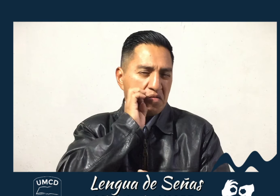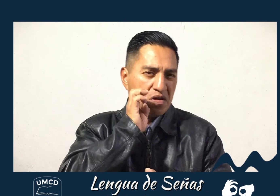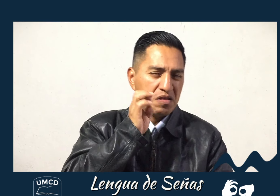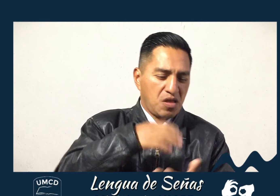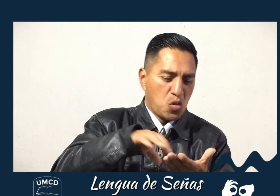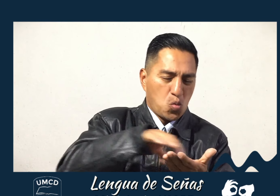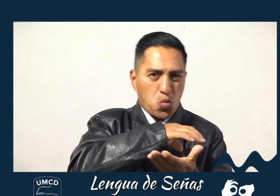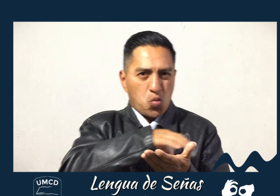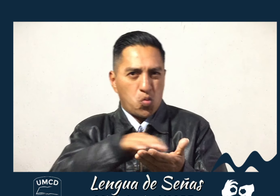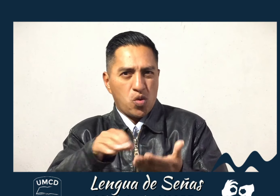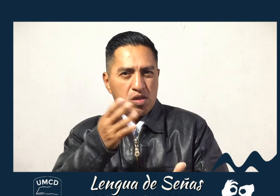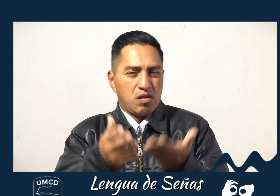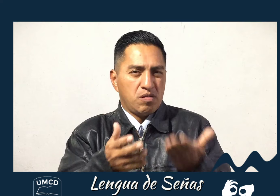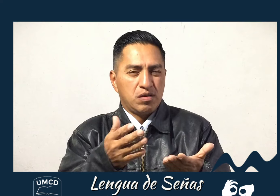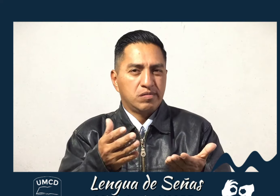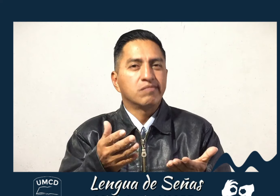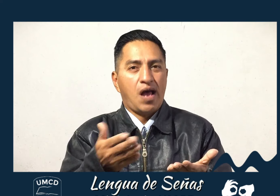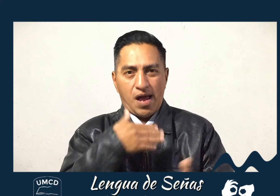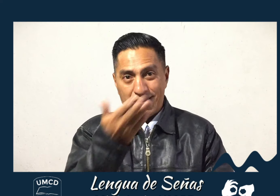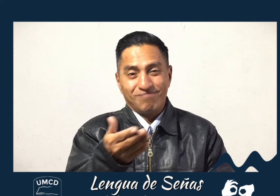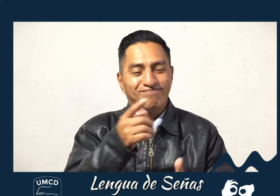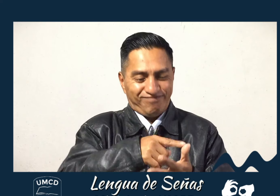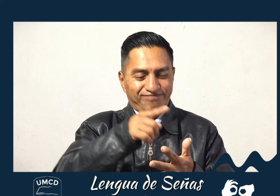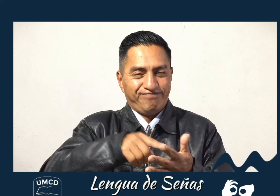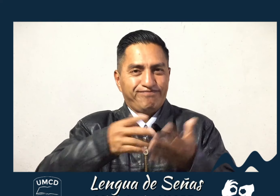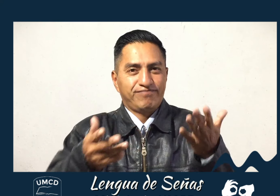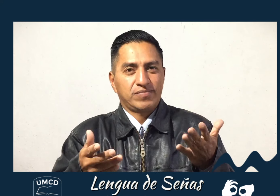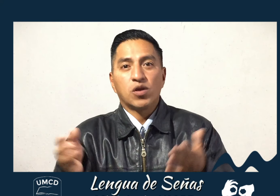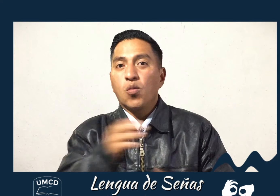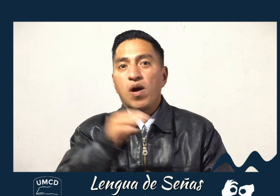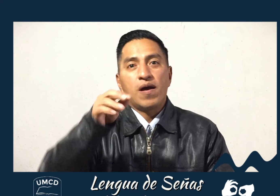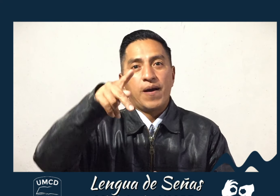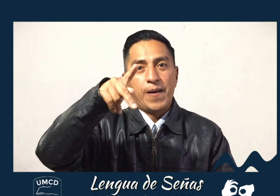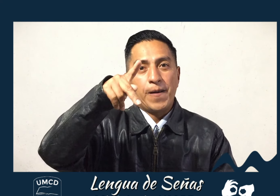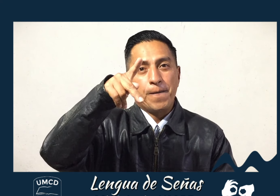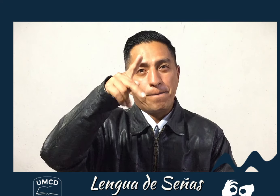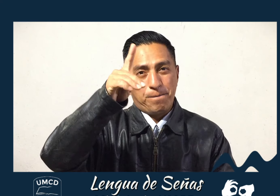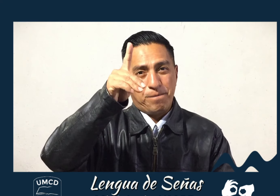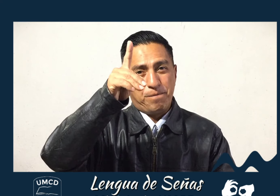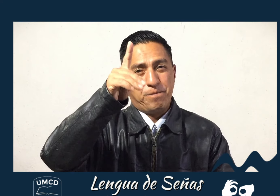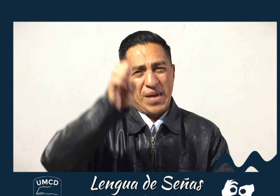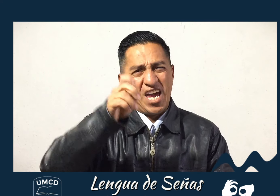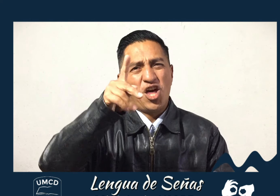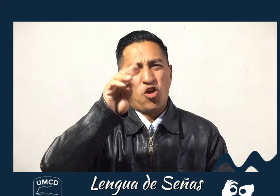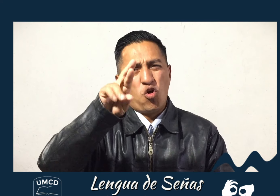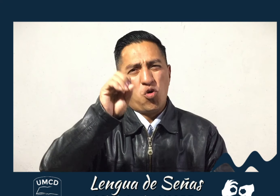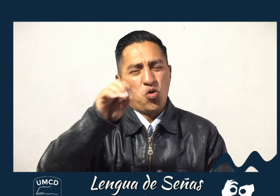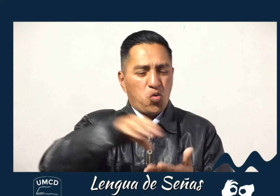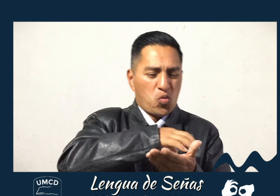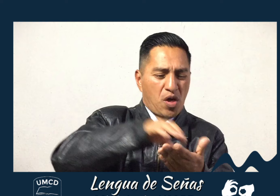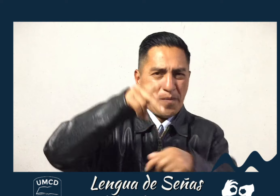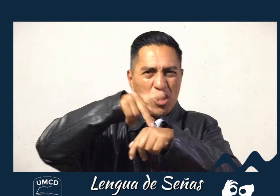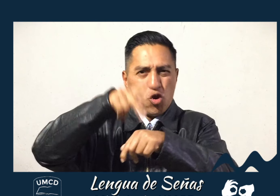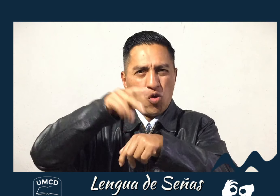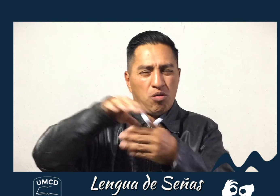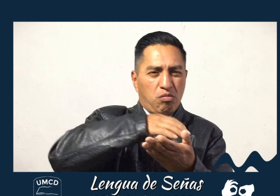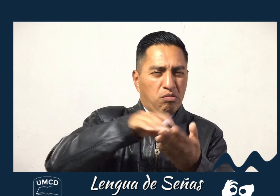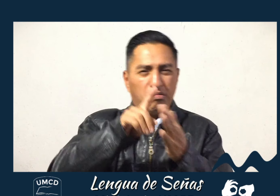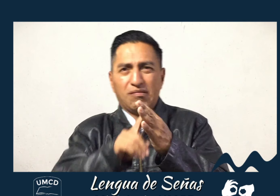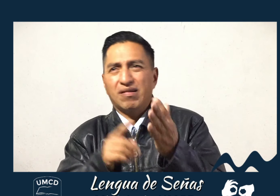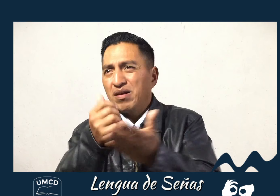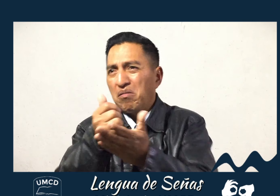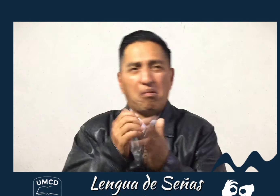de Dios. Duda que en el caso de Pedro hizo que él no confiara en la palabra de Jesús, creyendo que ella no